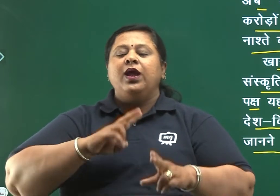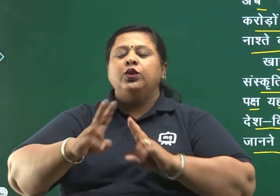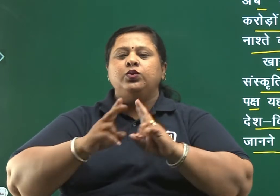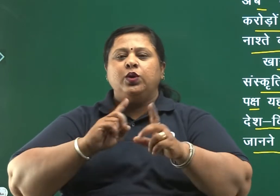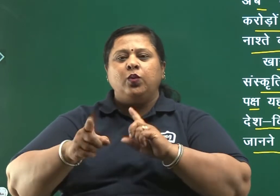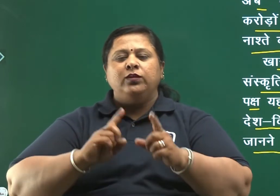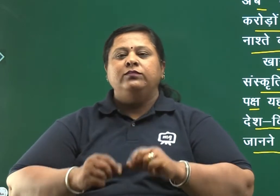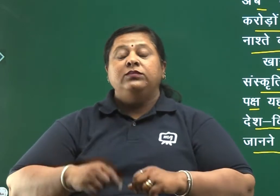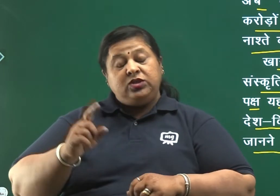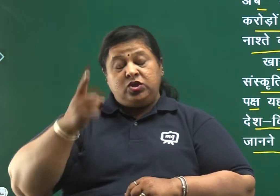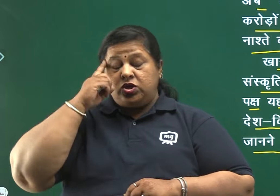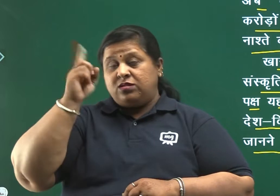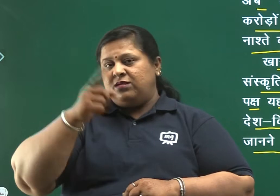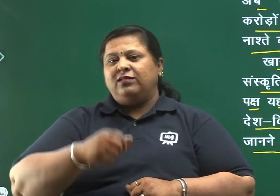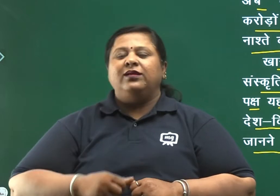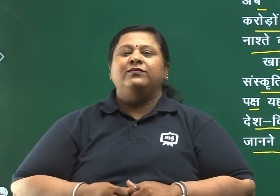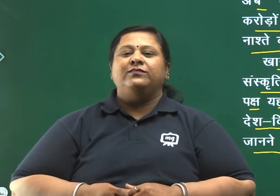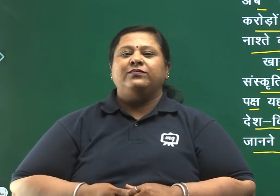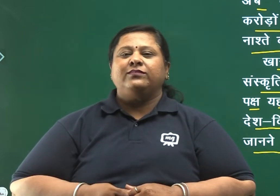को जान सकते हैं।